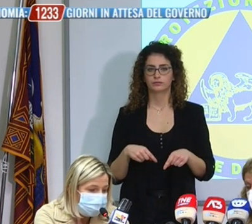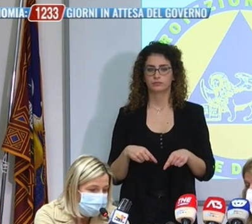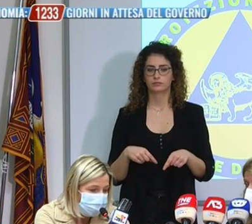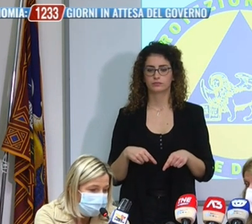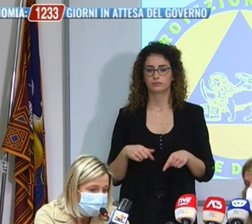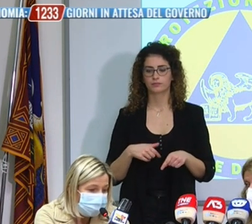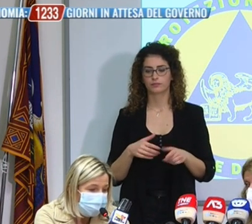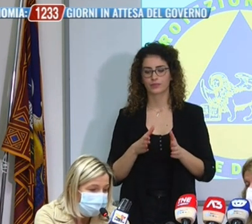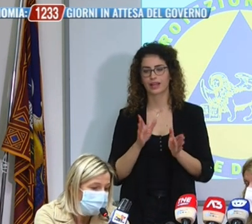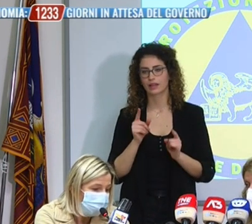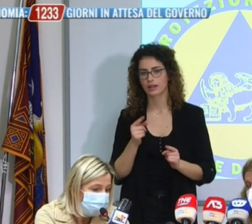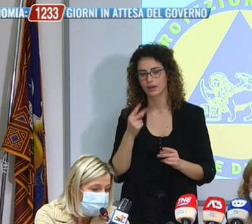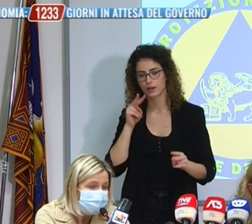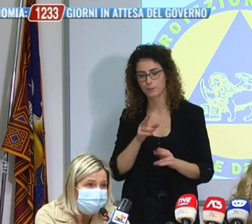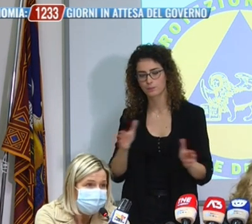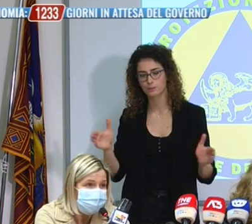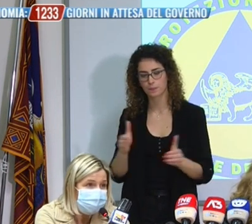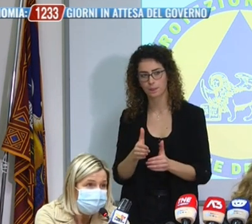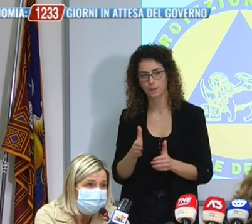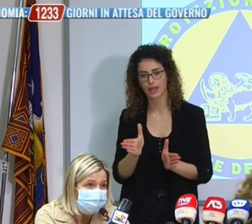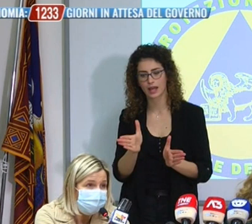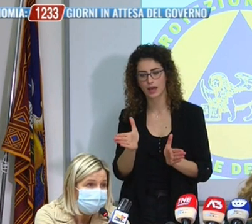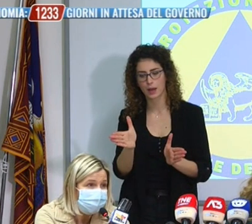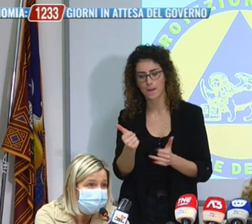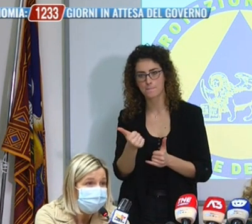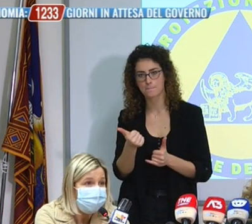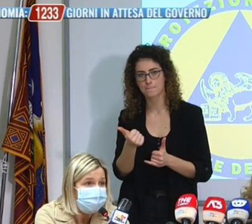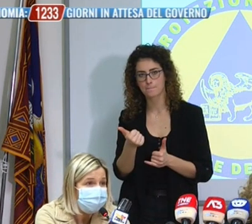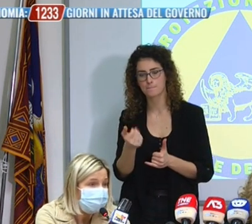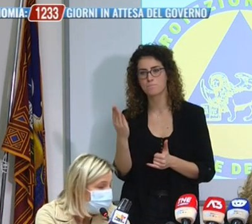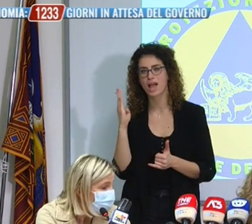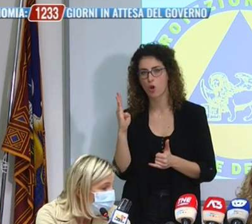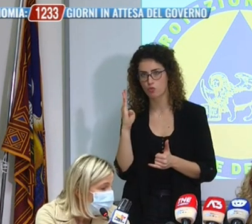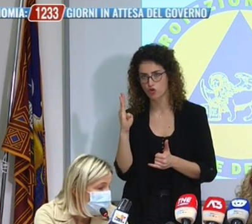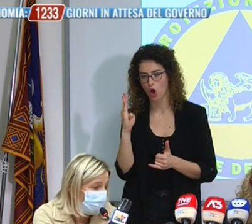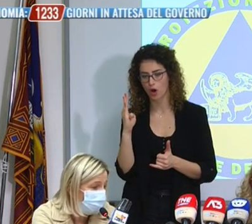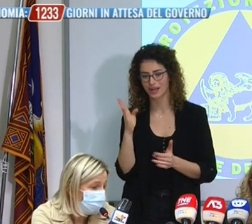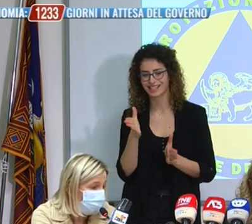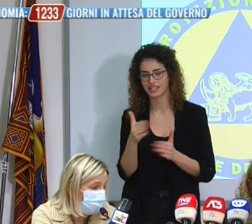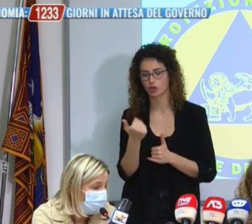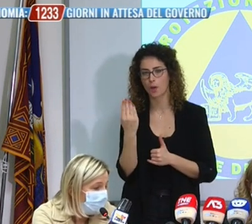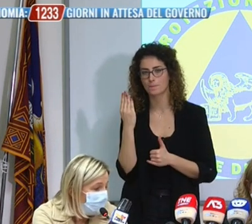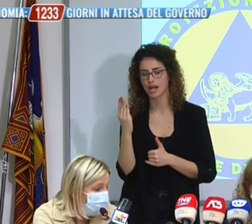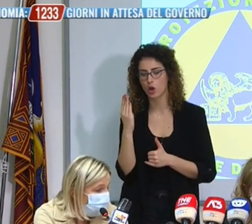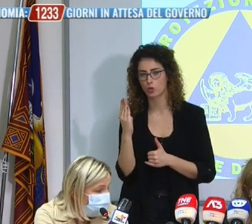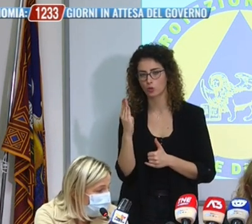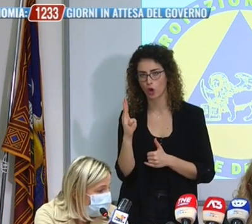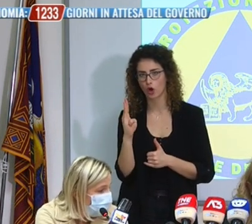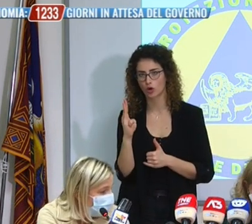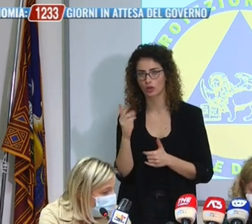quel distretto che è il distretto di Belluno, perché lì ci sono due distretti, Belluno e Feltre, complessivamente chiaramente non raggiunge